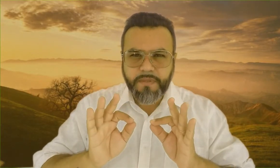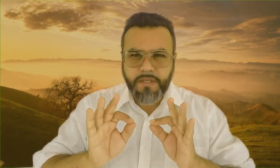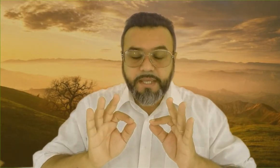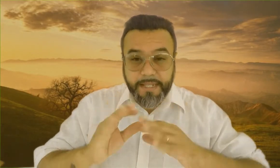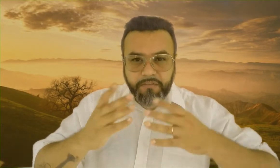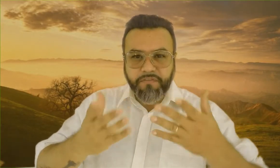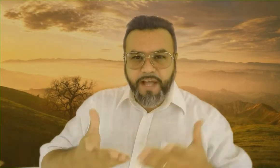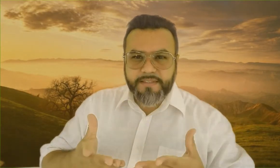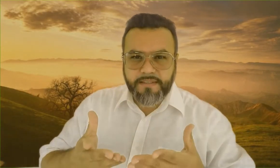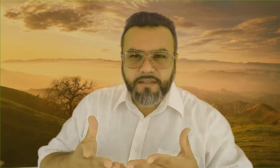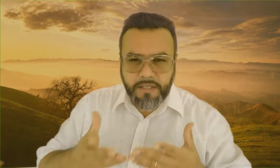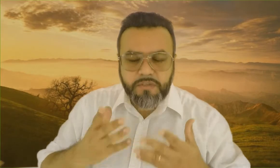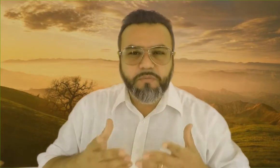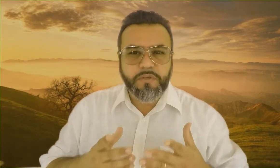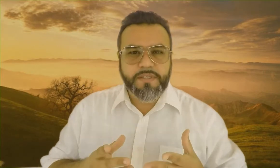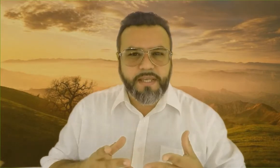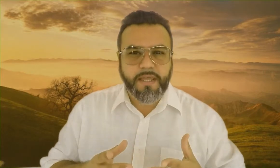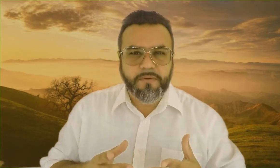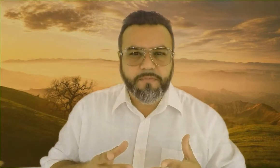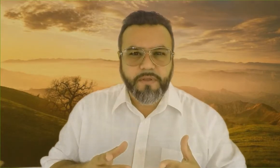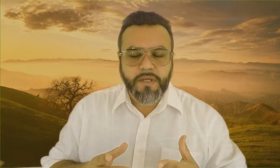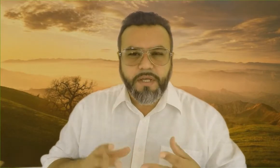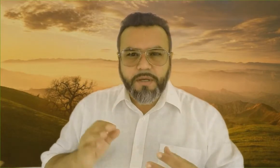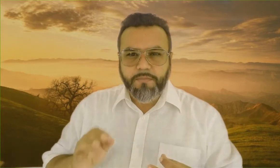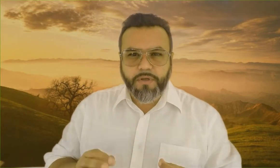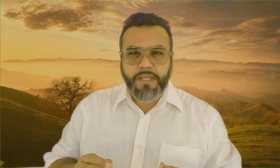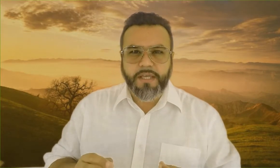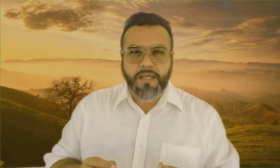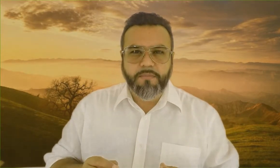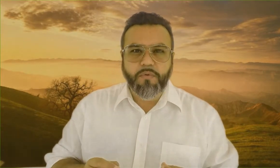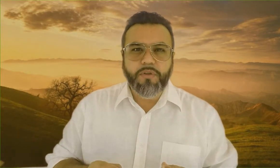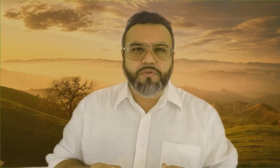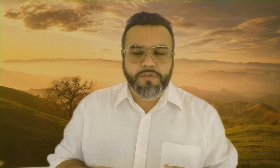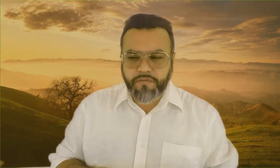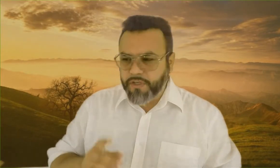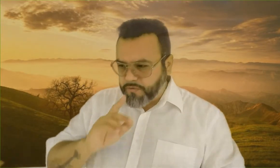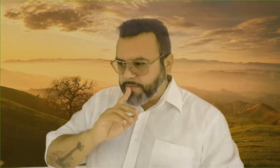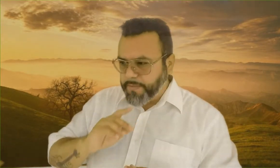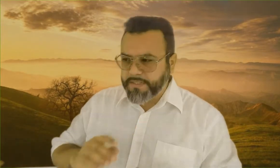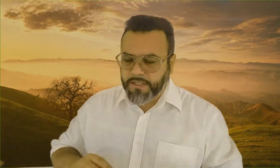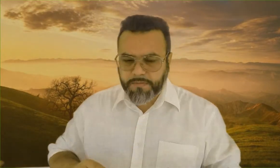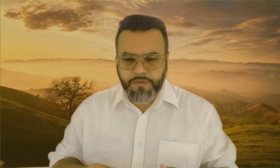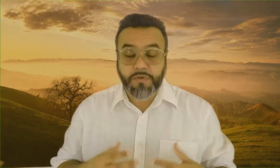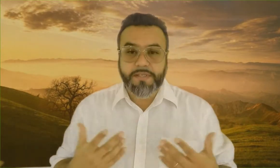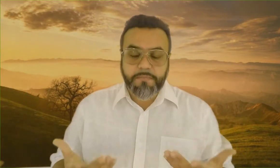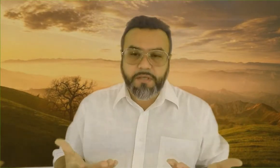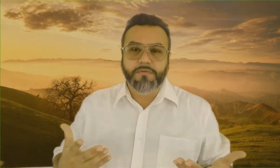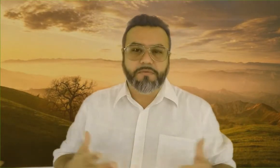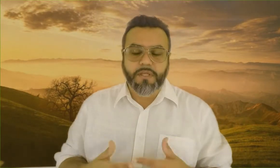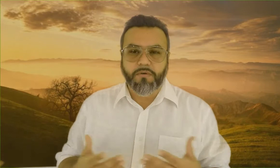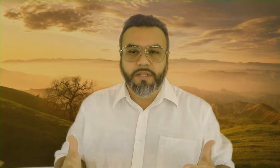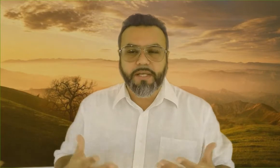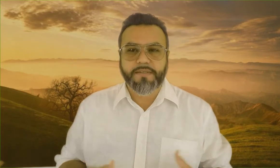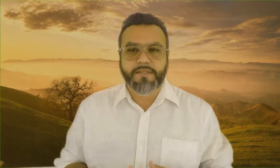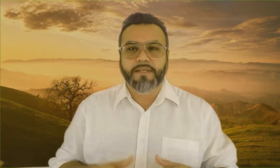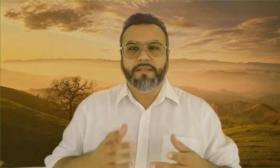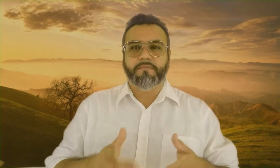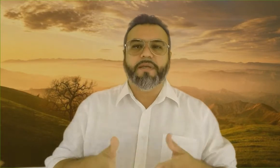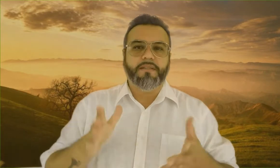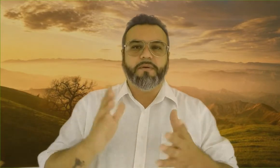e levasse isso muito a sério. Porque muitos, eu vejo bastante pessoas, amigos, né, colegas que também estão